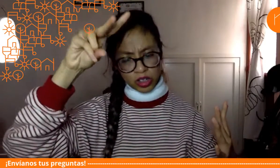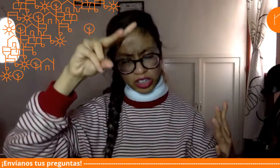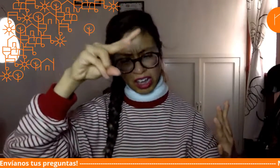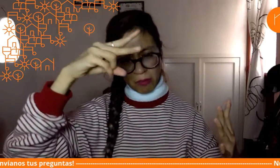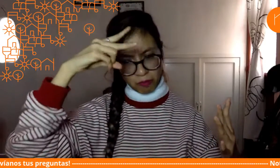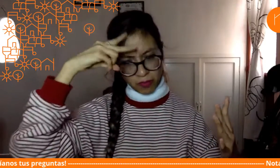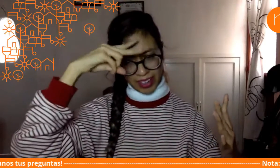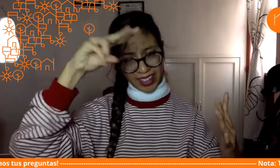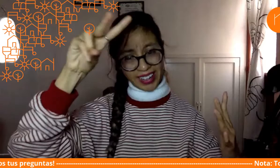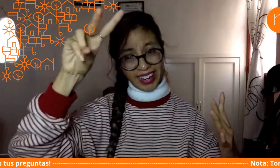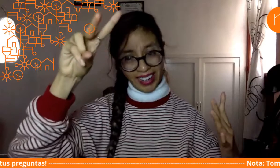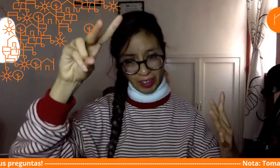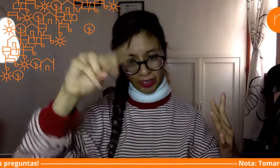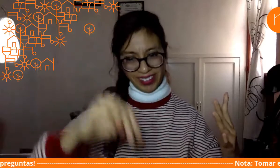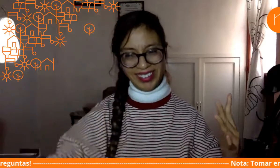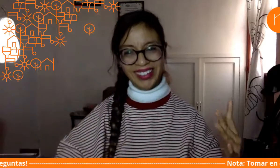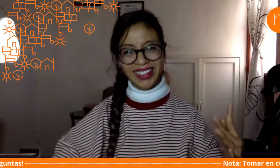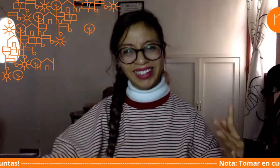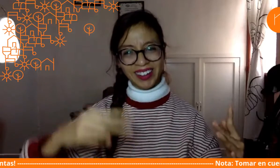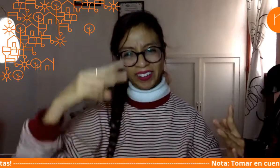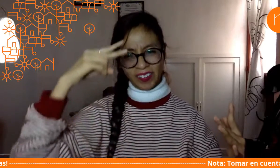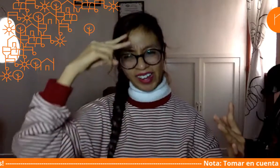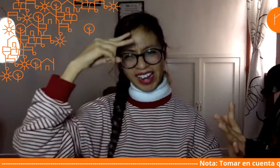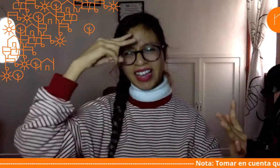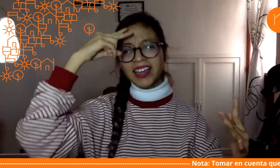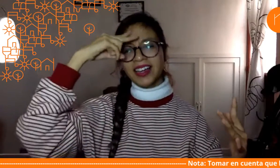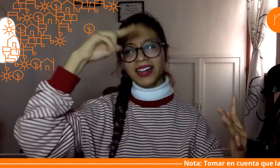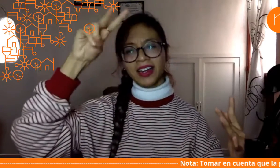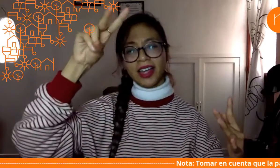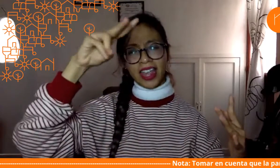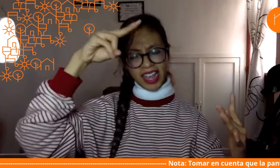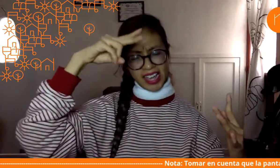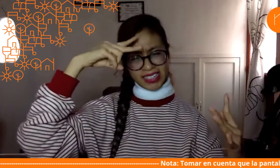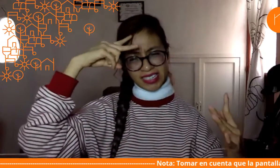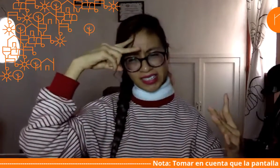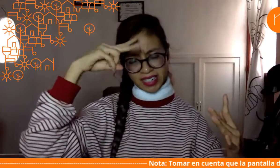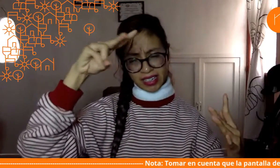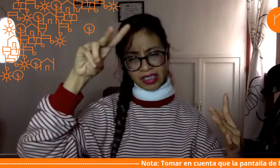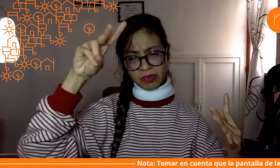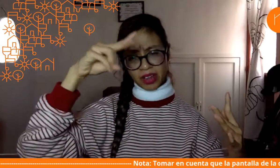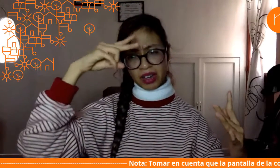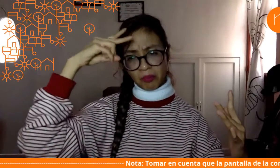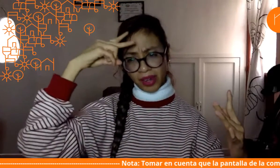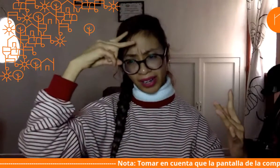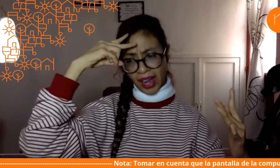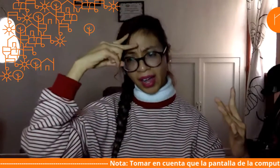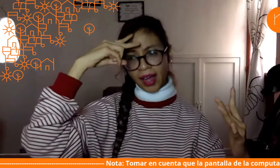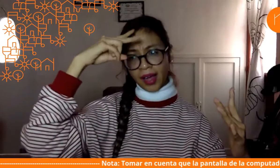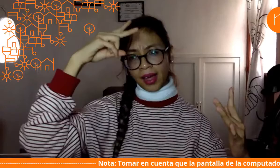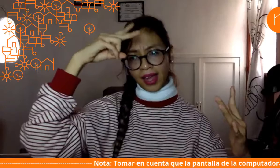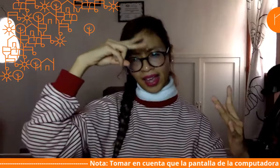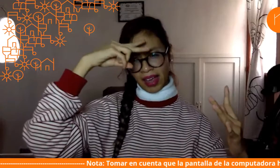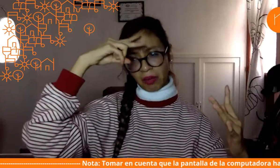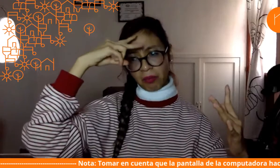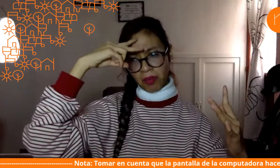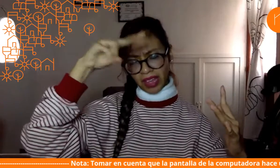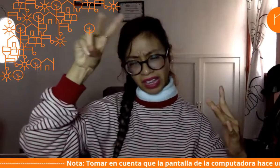rosa mexicano, ¿vale? Y esta seña también implica